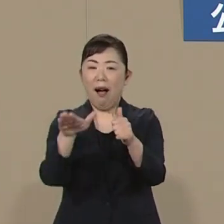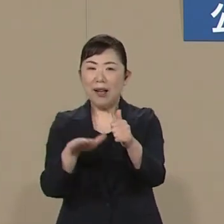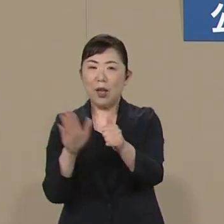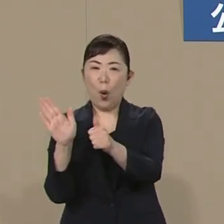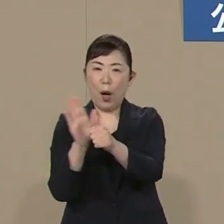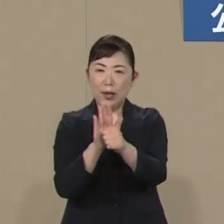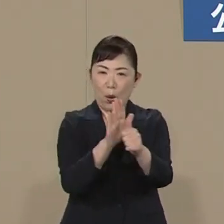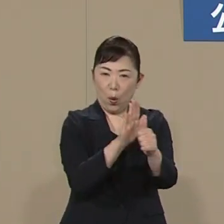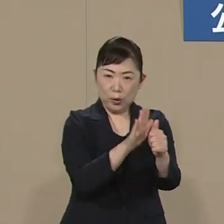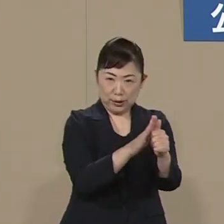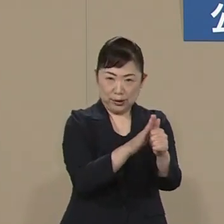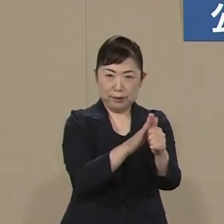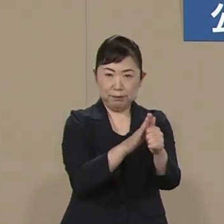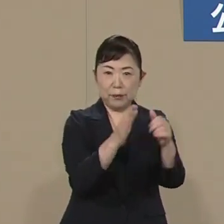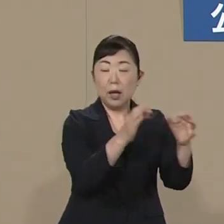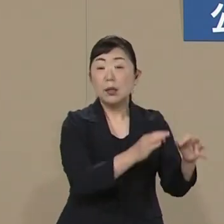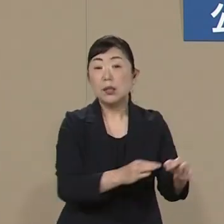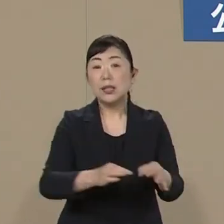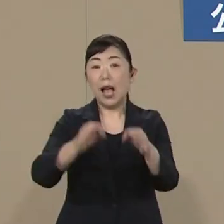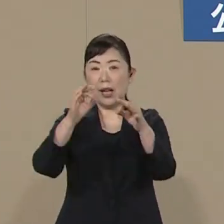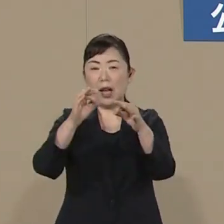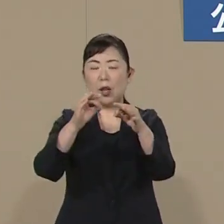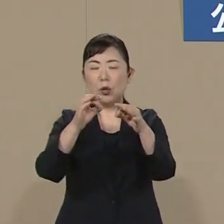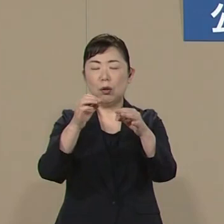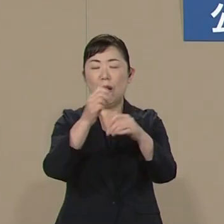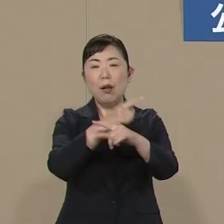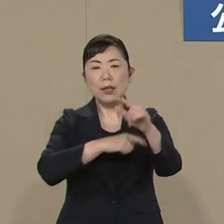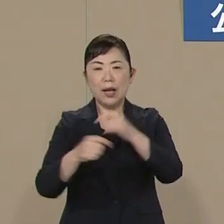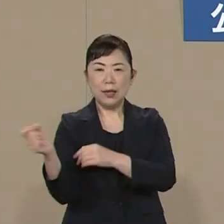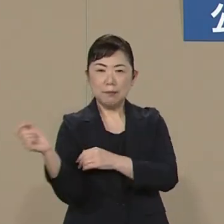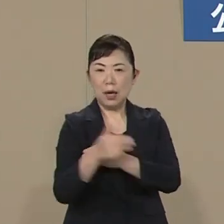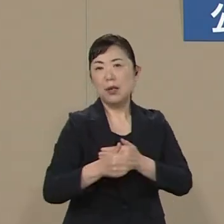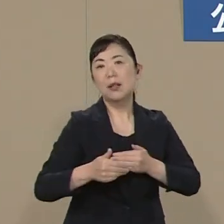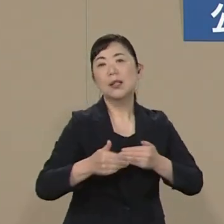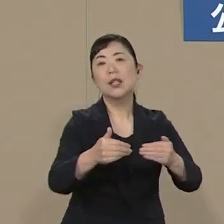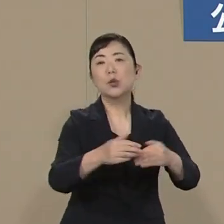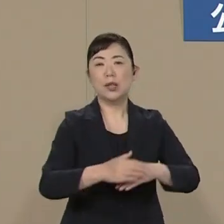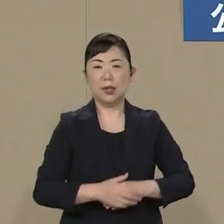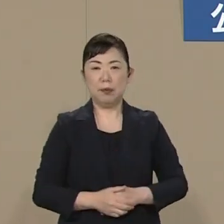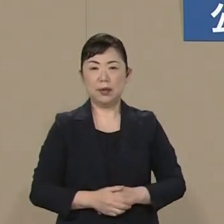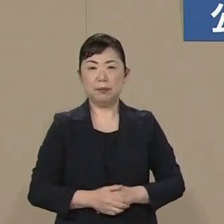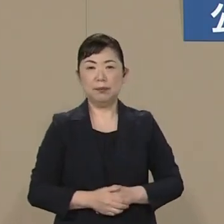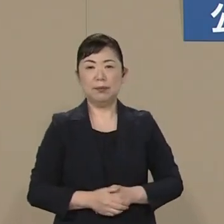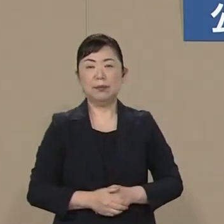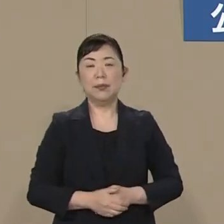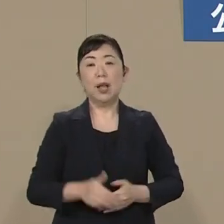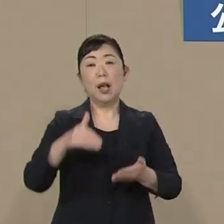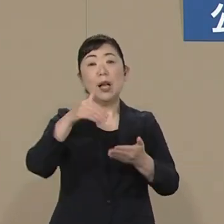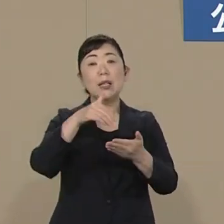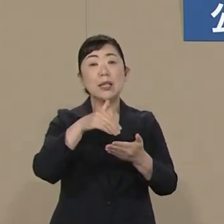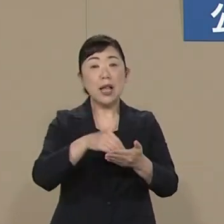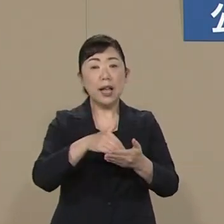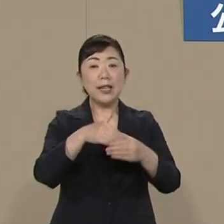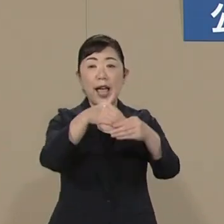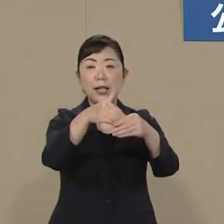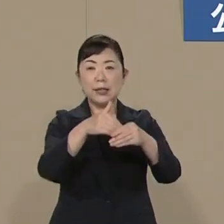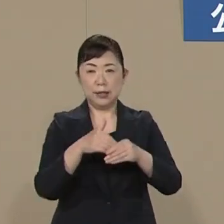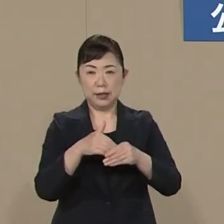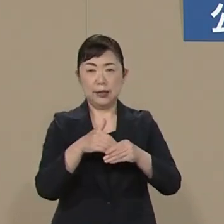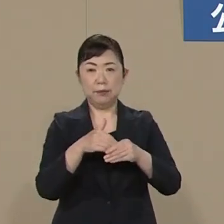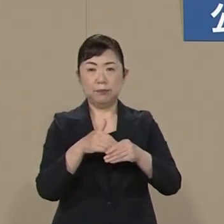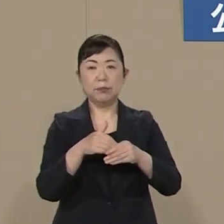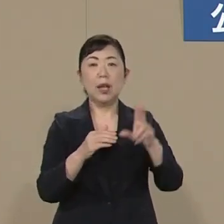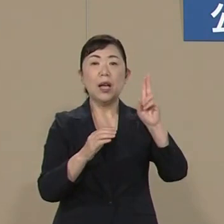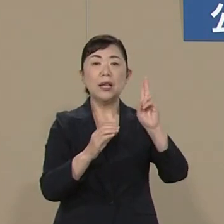後押しし賃上げの流れをより一層加速させます最低賃金を